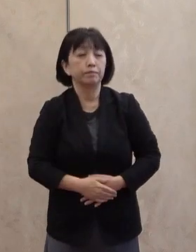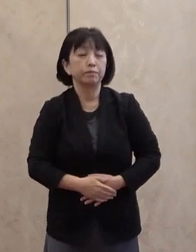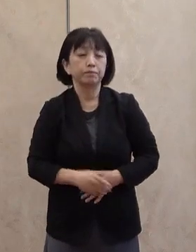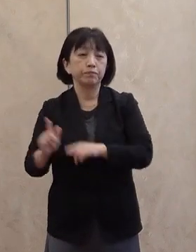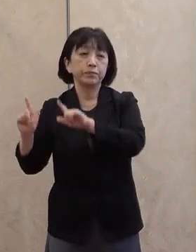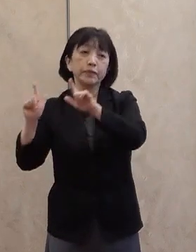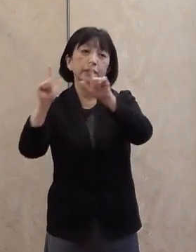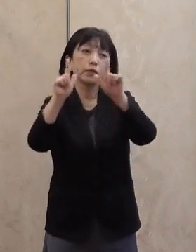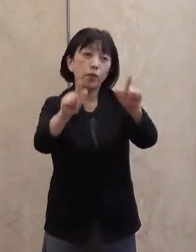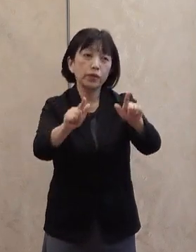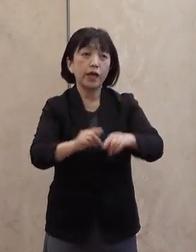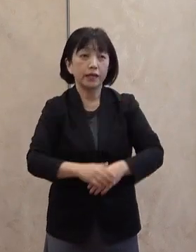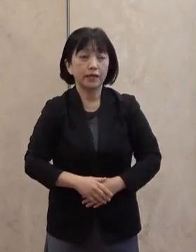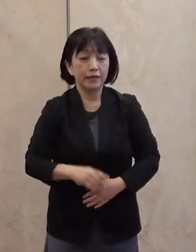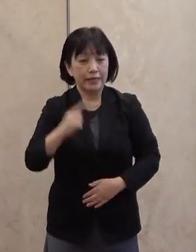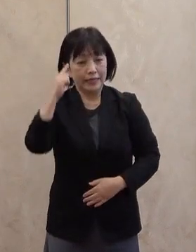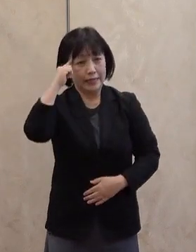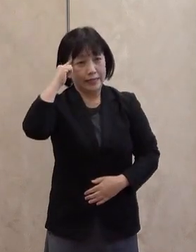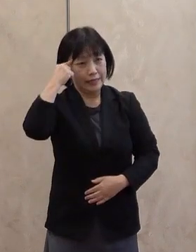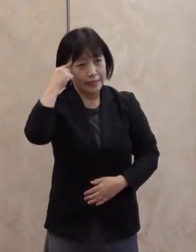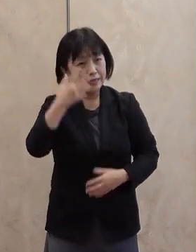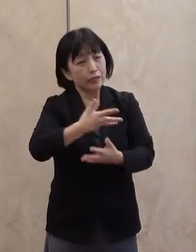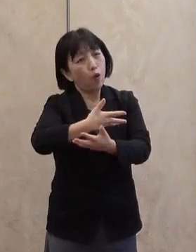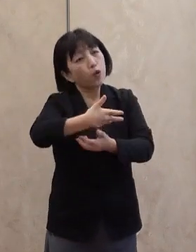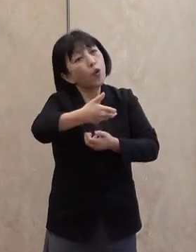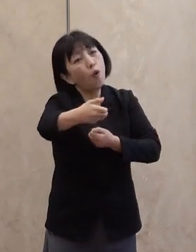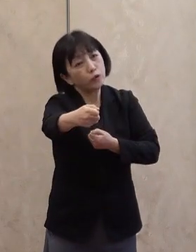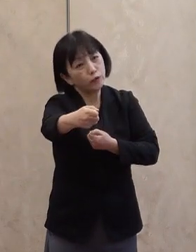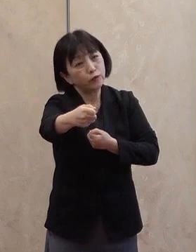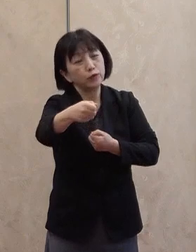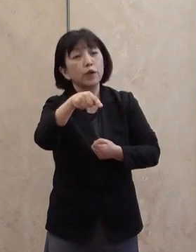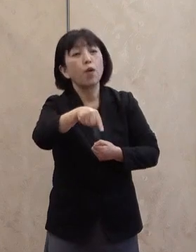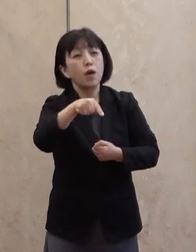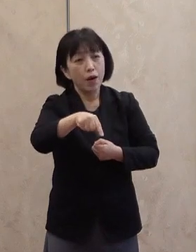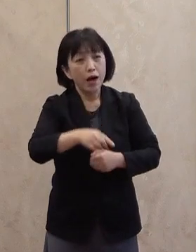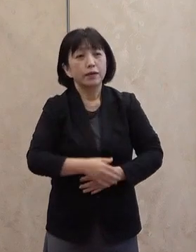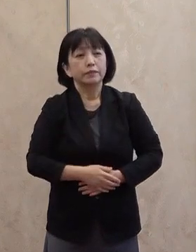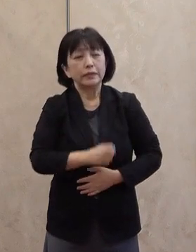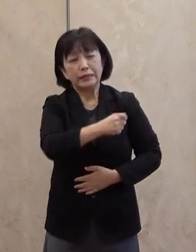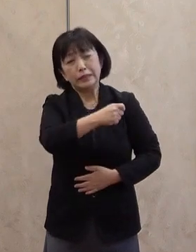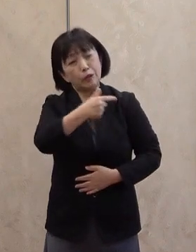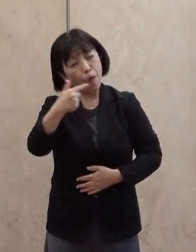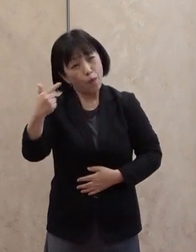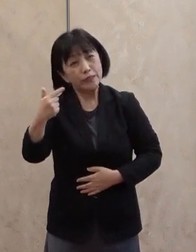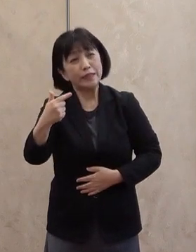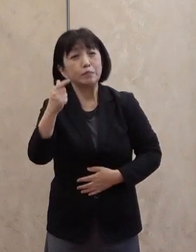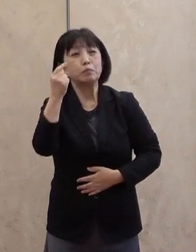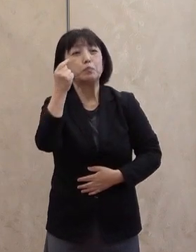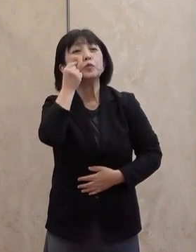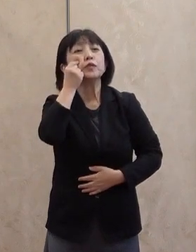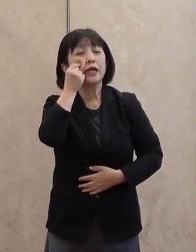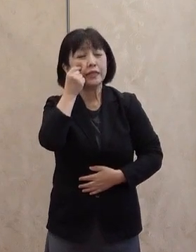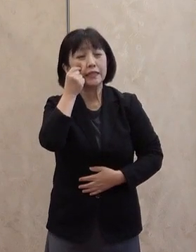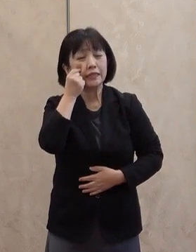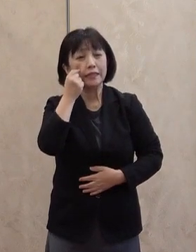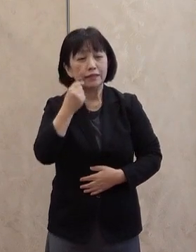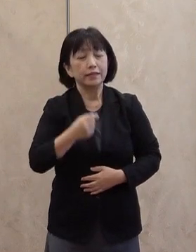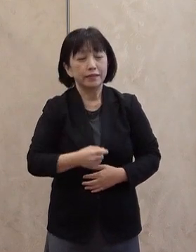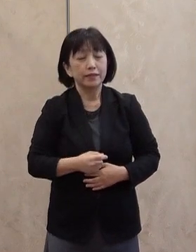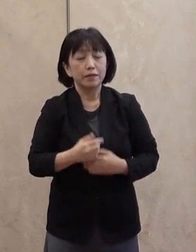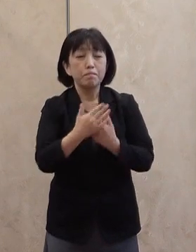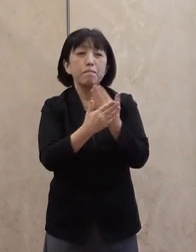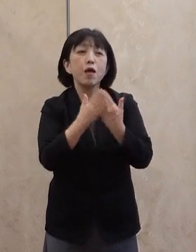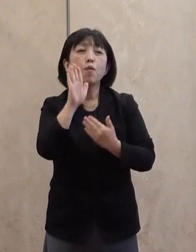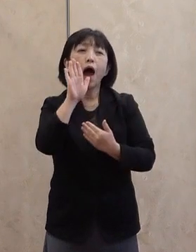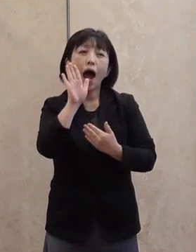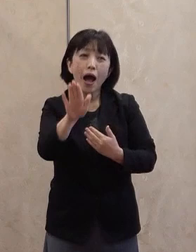まあ、あの危機意識の共有、というのは非常にあのこう難しくなってきている部分は